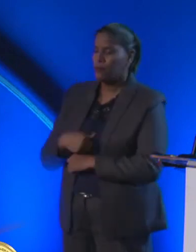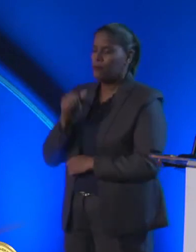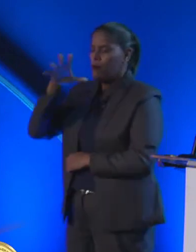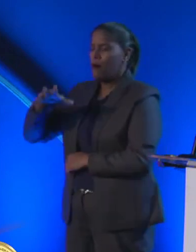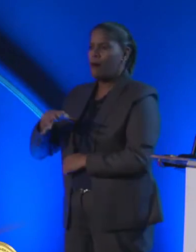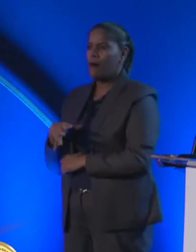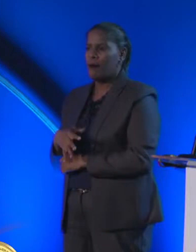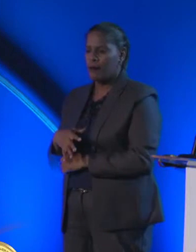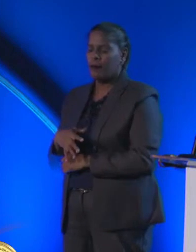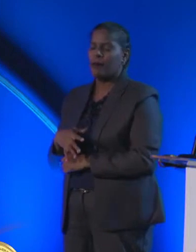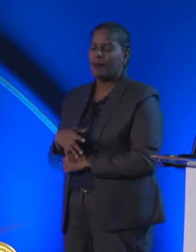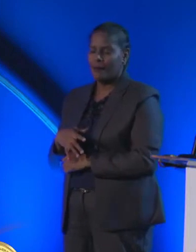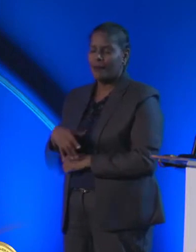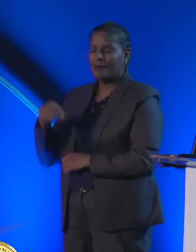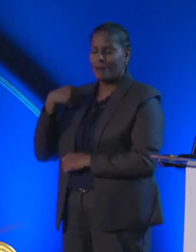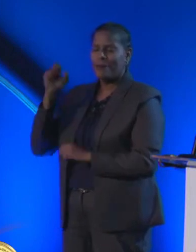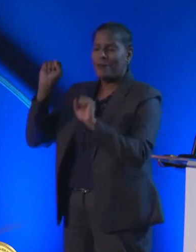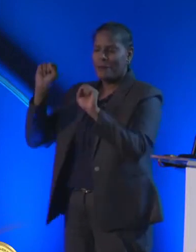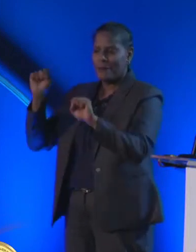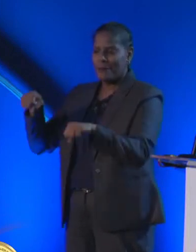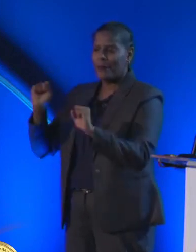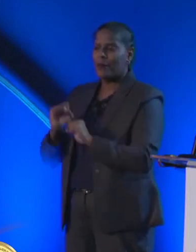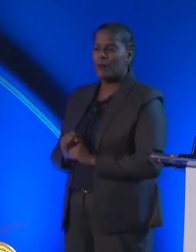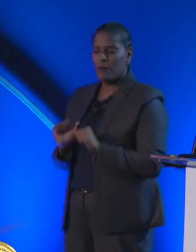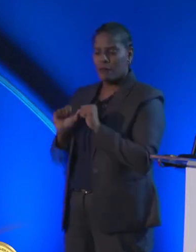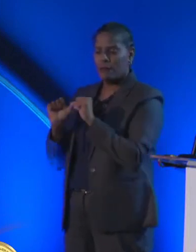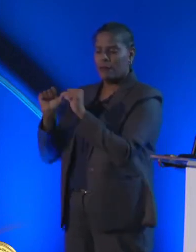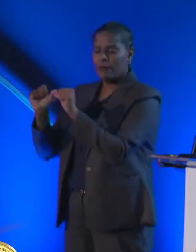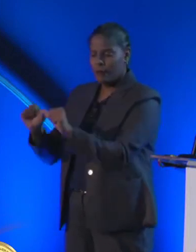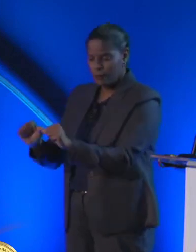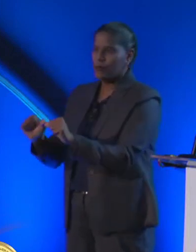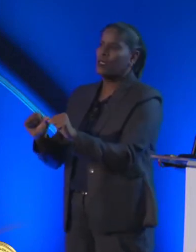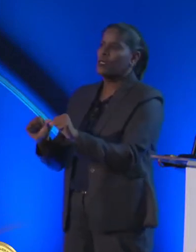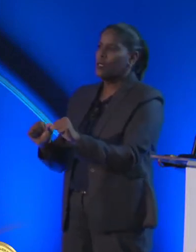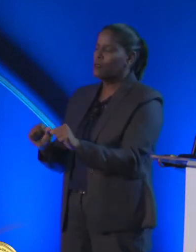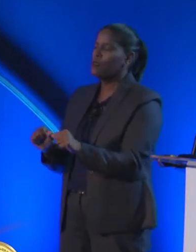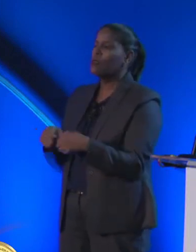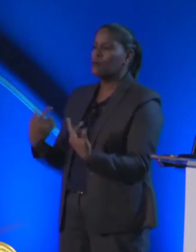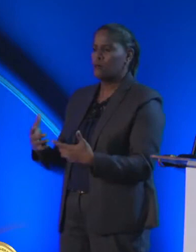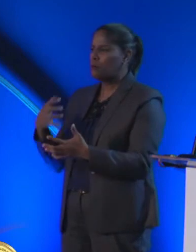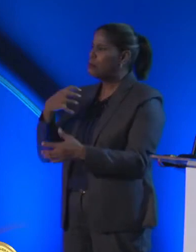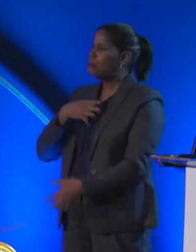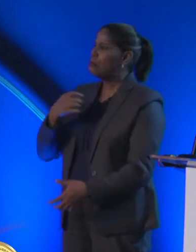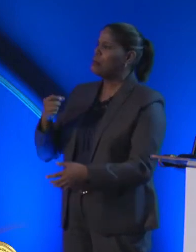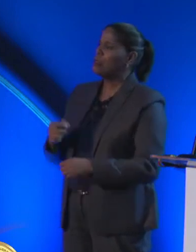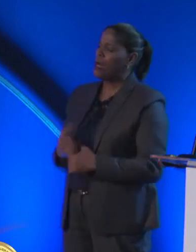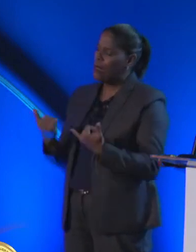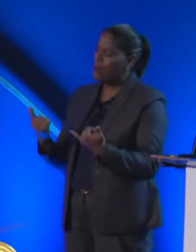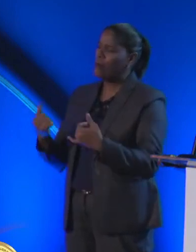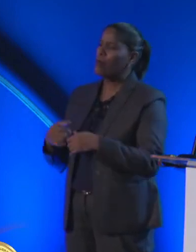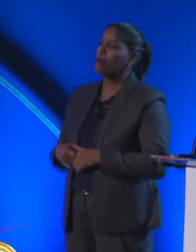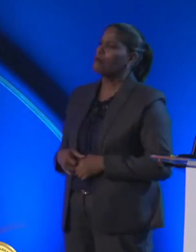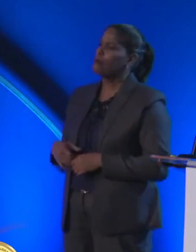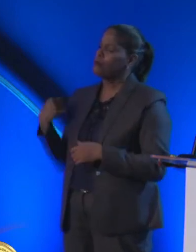mujeres somos capaces de seguir elevando nuestro reclamo ahora por